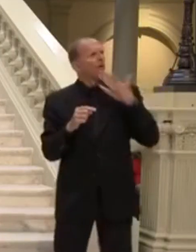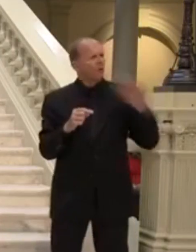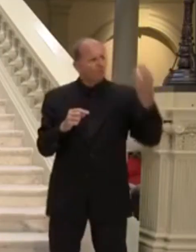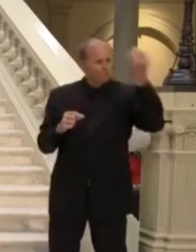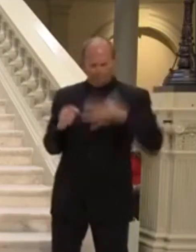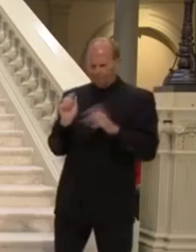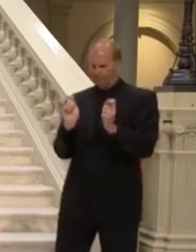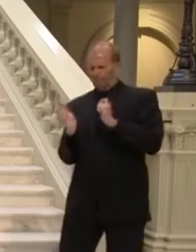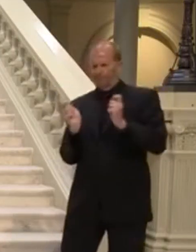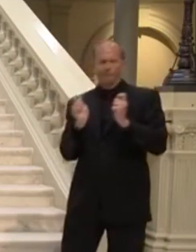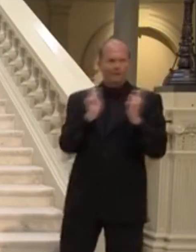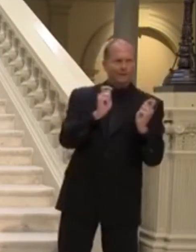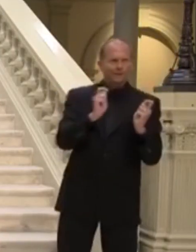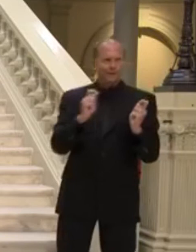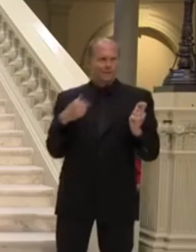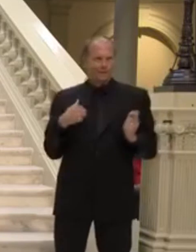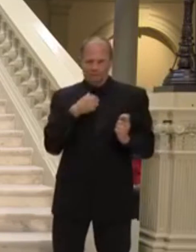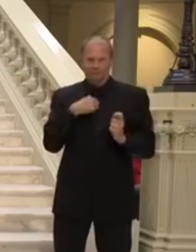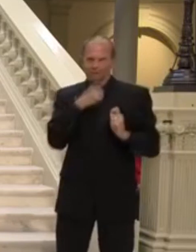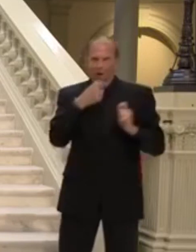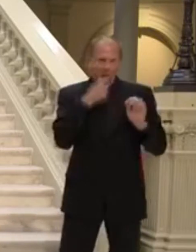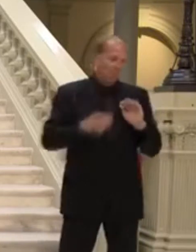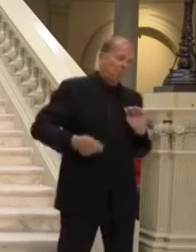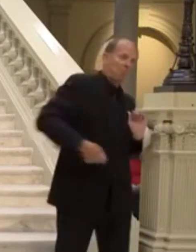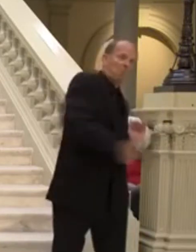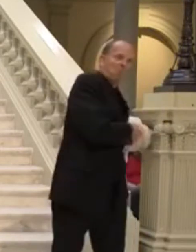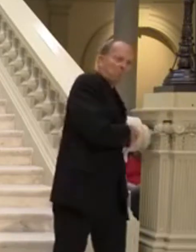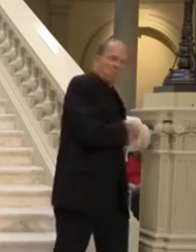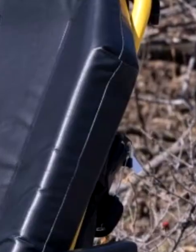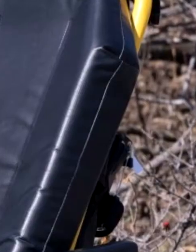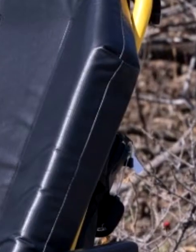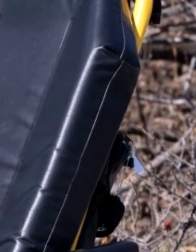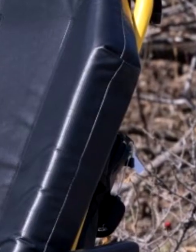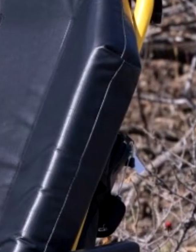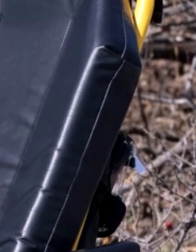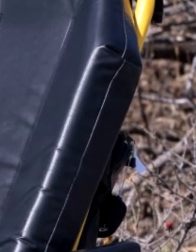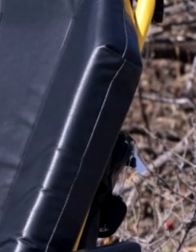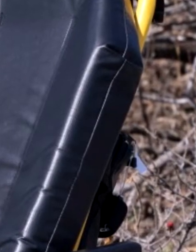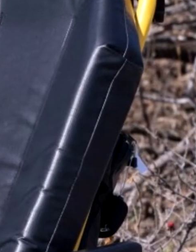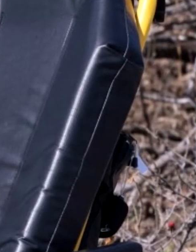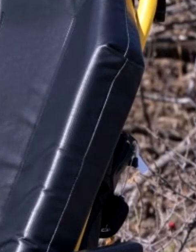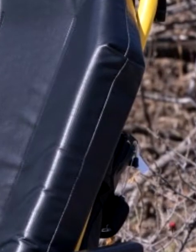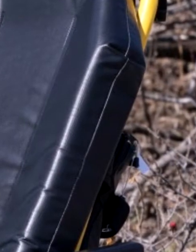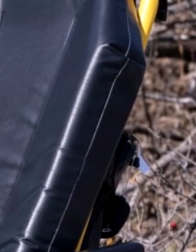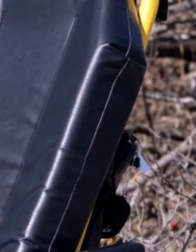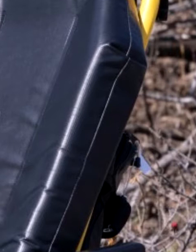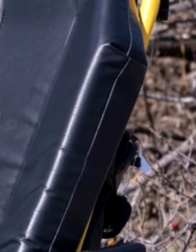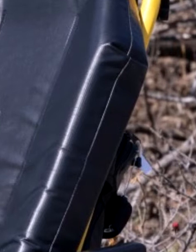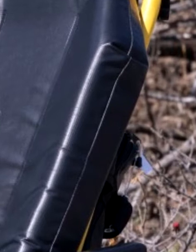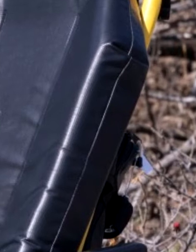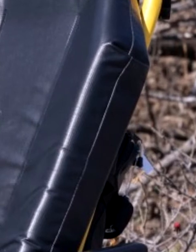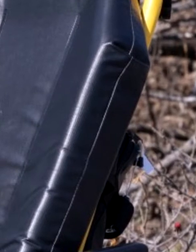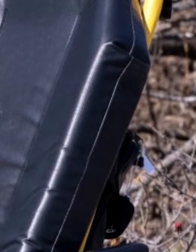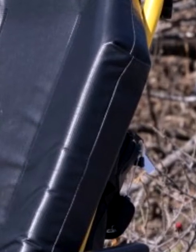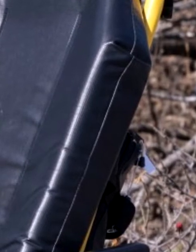una revisión de cómo el estado informa sobre las cifras de coronavirus, después de una serie de pasos en falso que plantearon preguntas